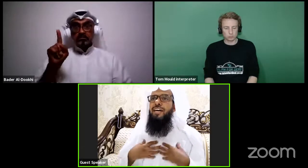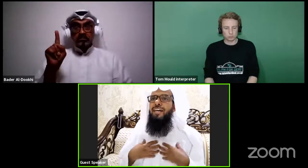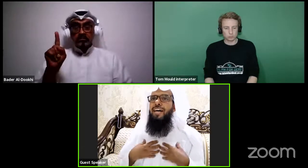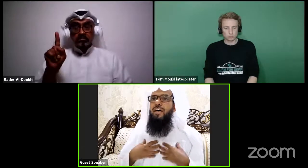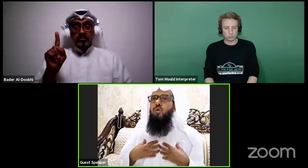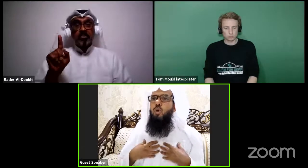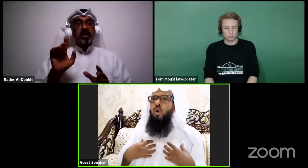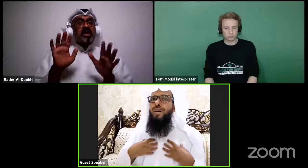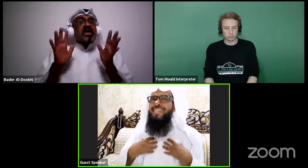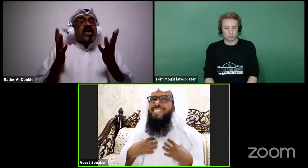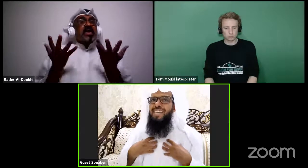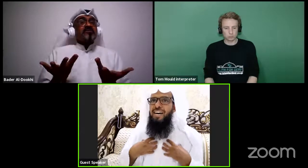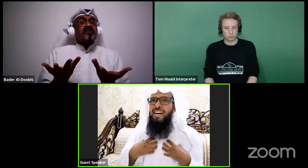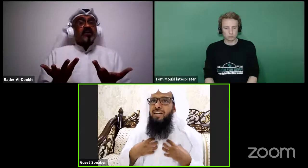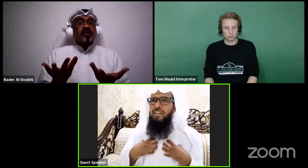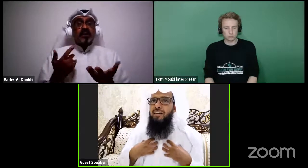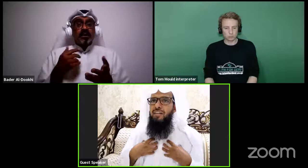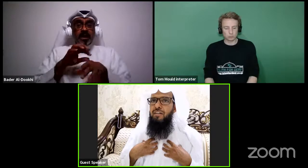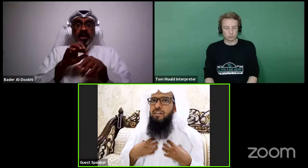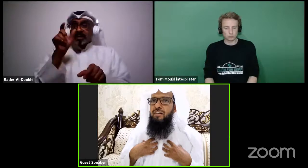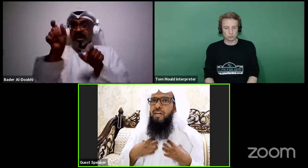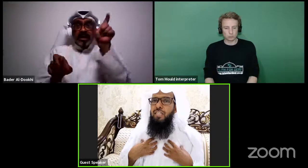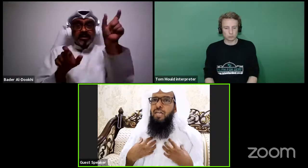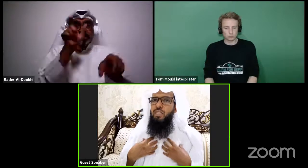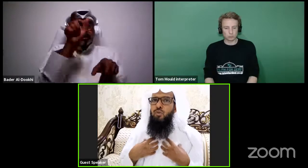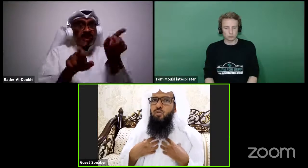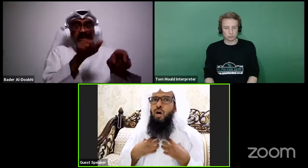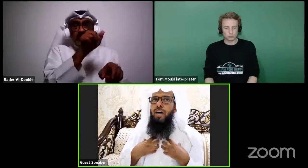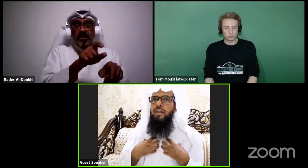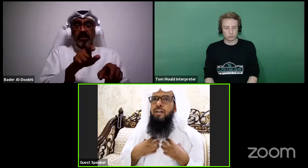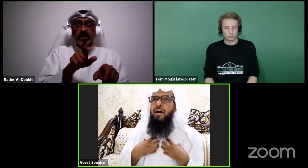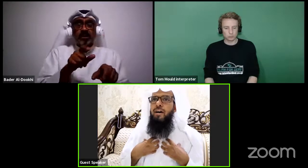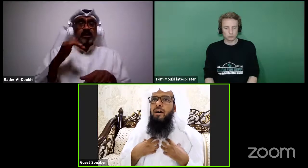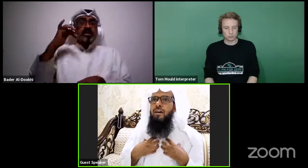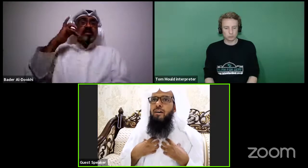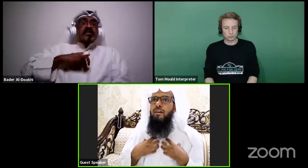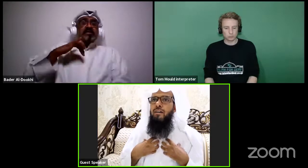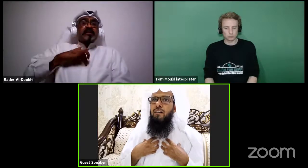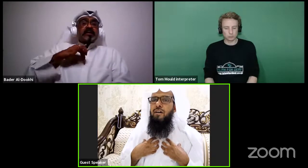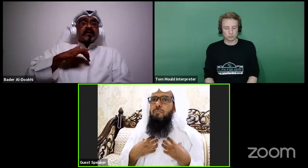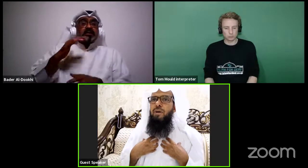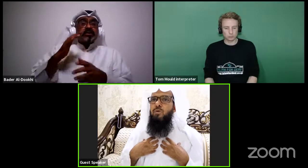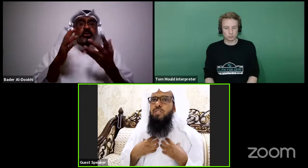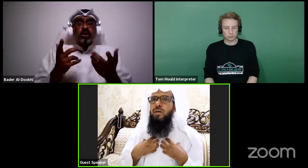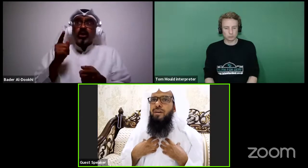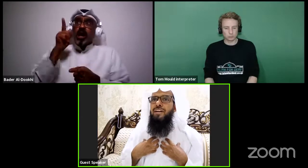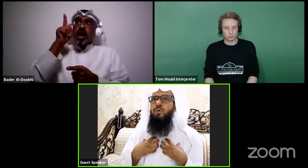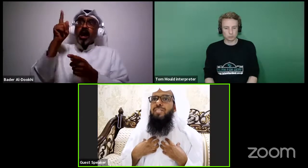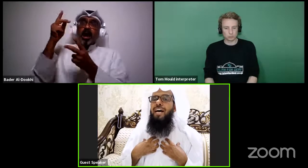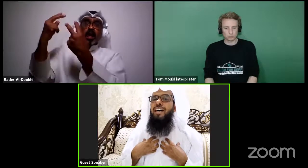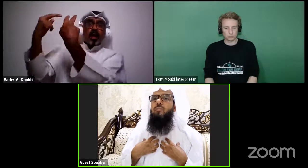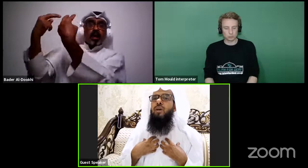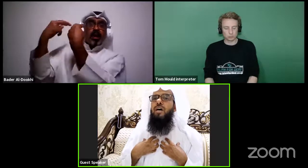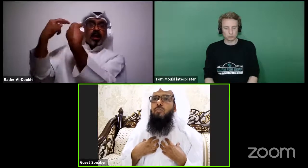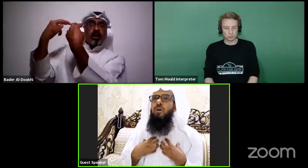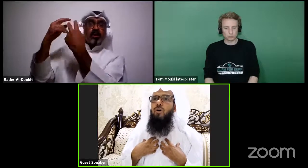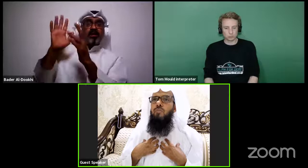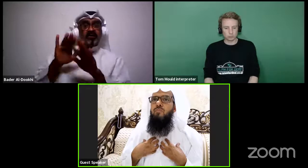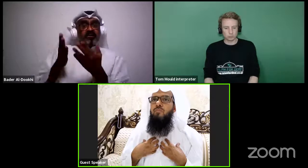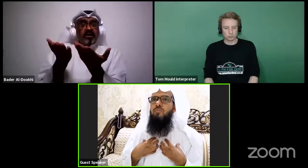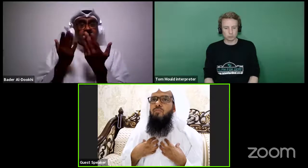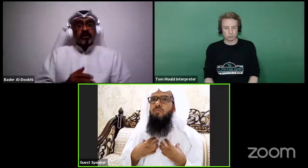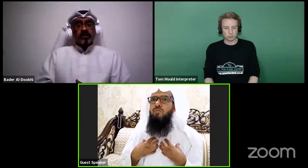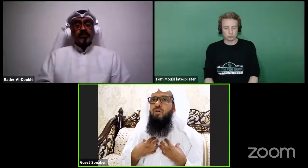فكيف إذا كان كل إنسان يشعر أن ربه تبارك وتعالى